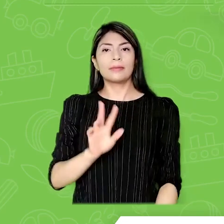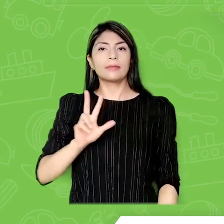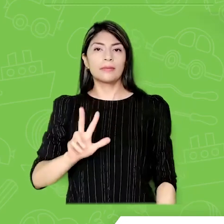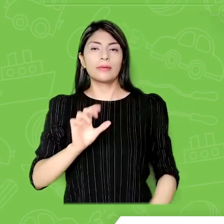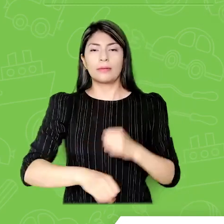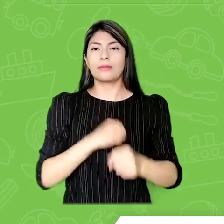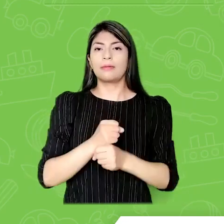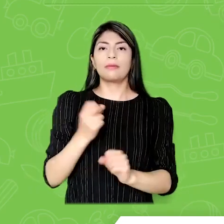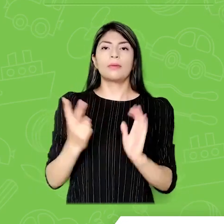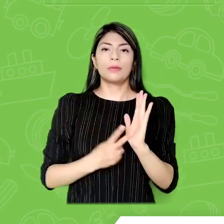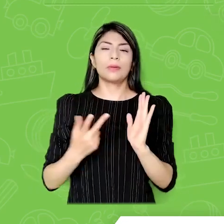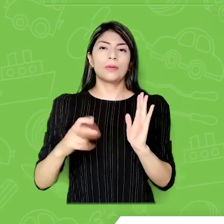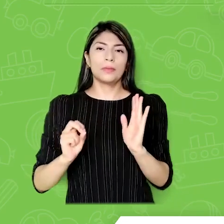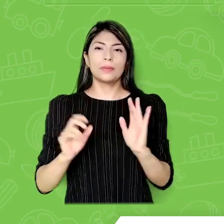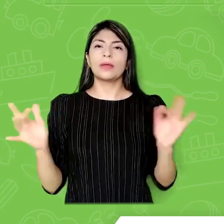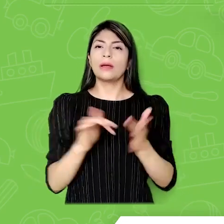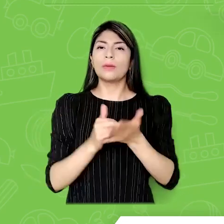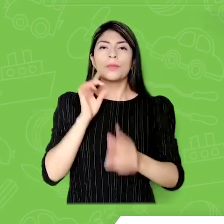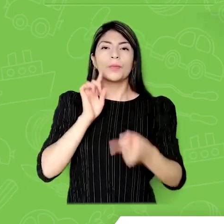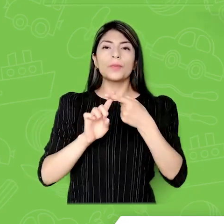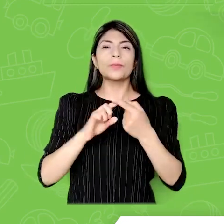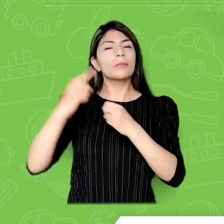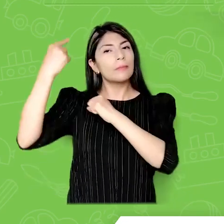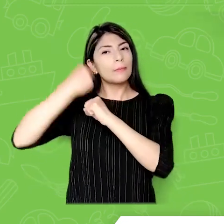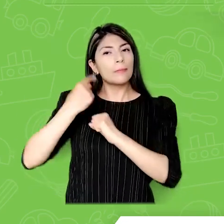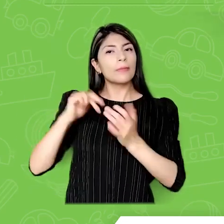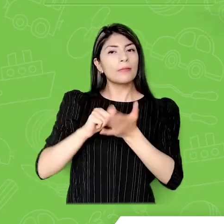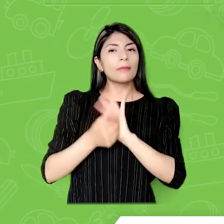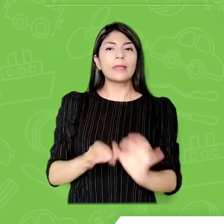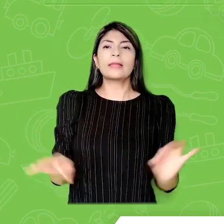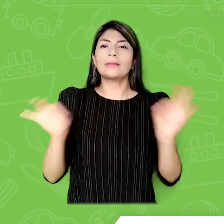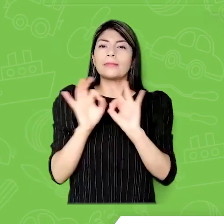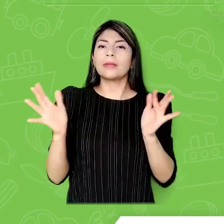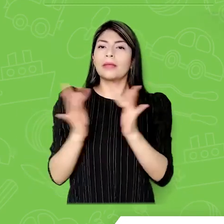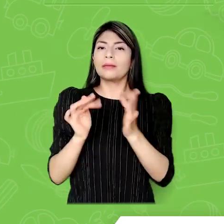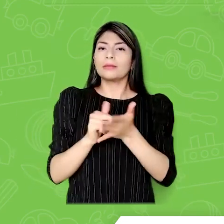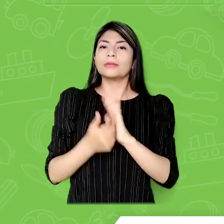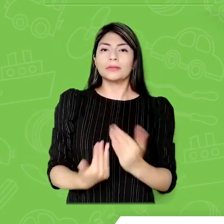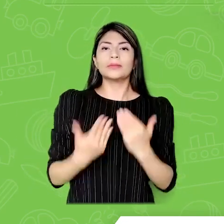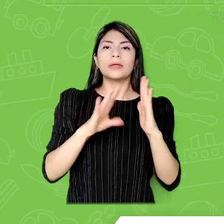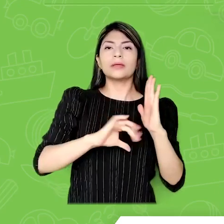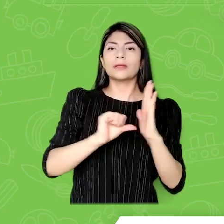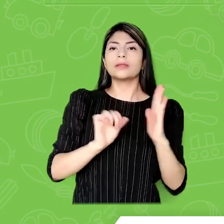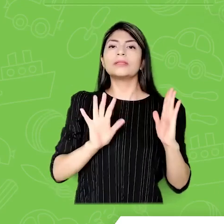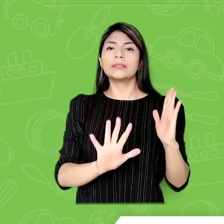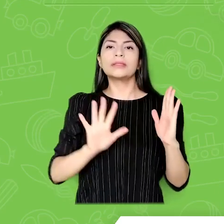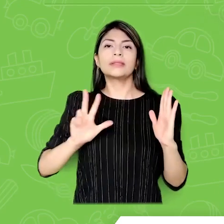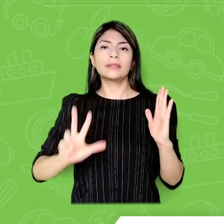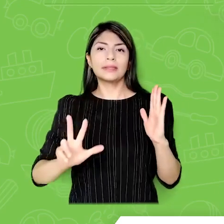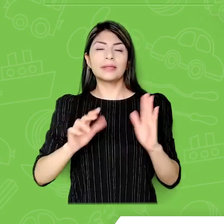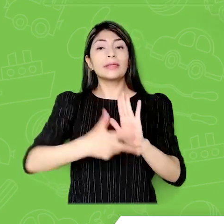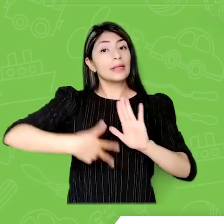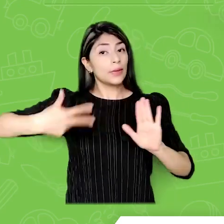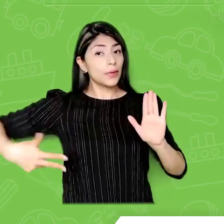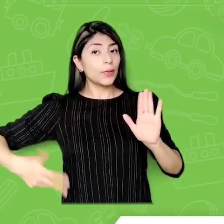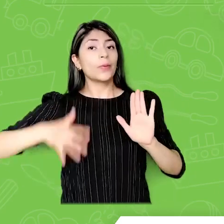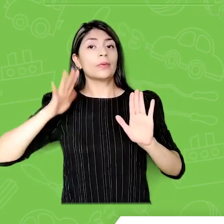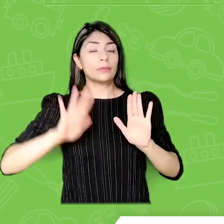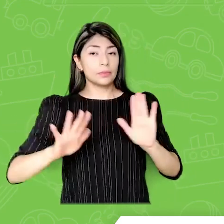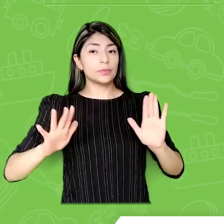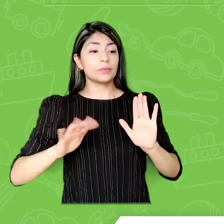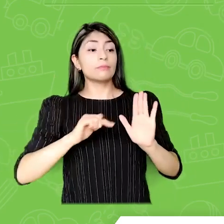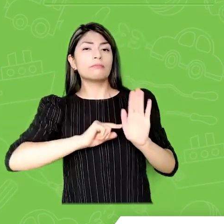de favorabilidad establecido en el artículo 53 de la Constitución Política, que dispone que debe aplicarse la